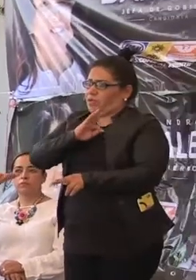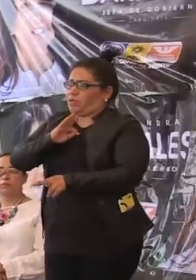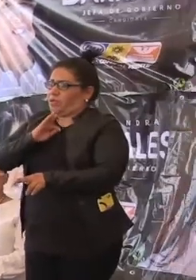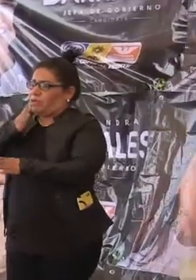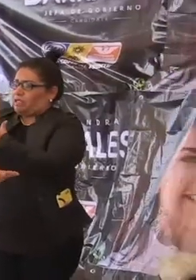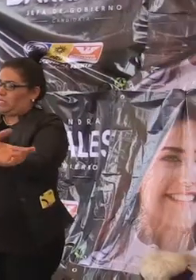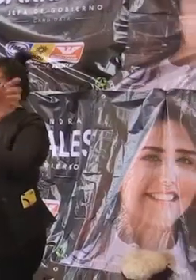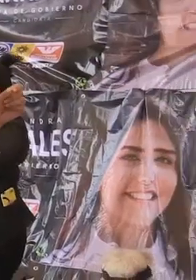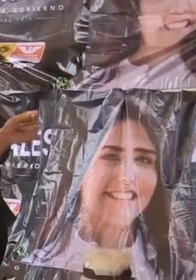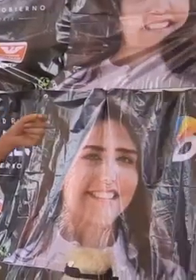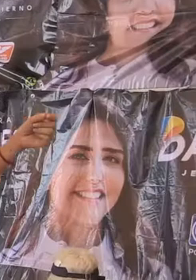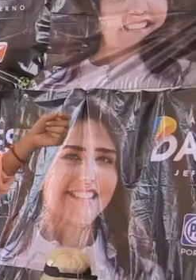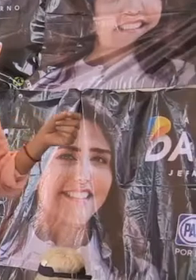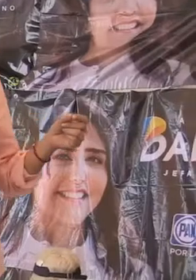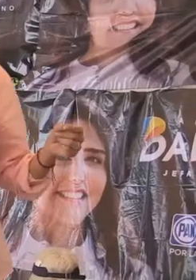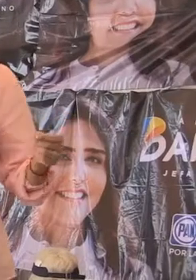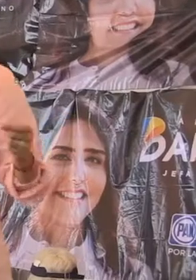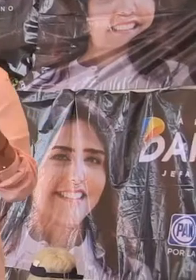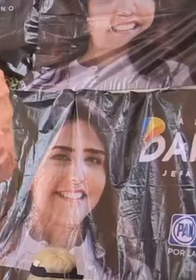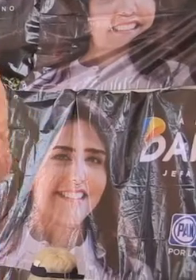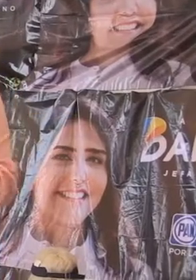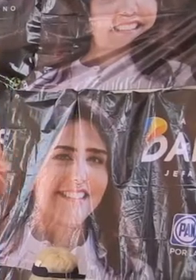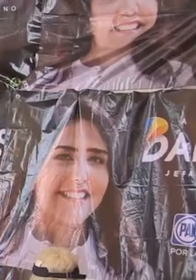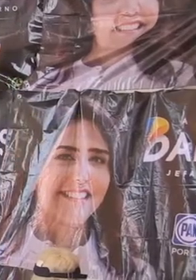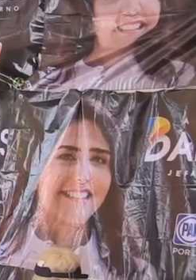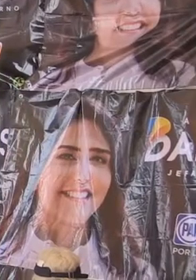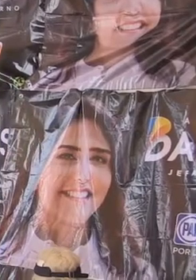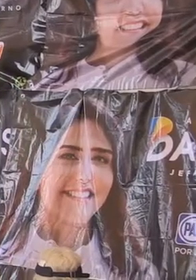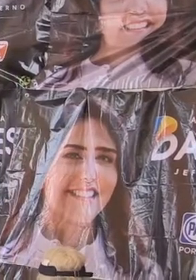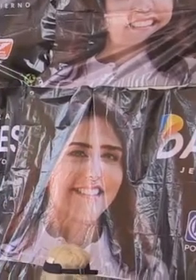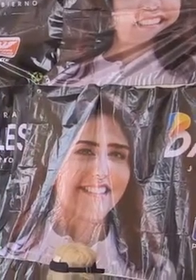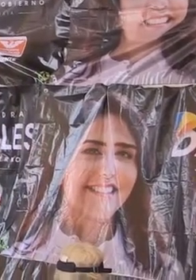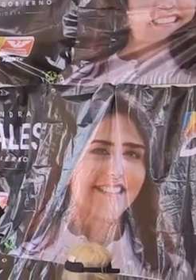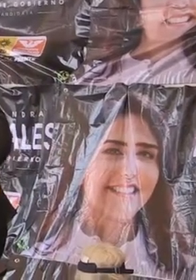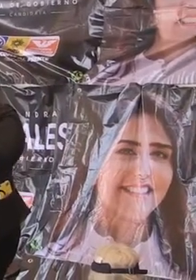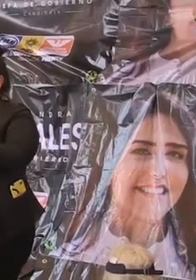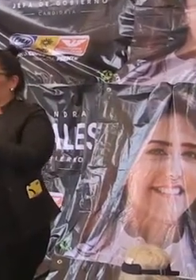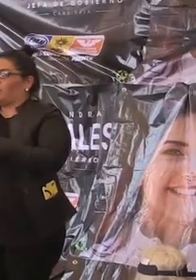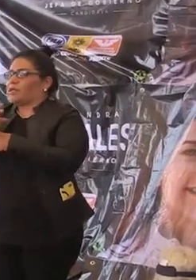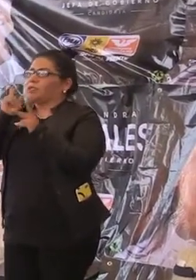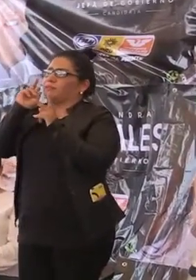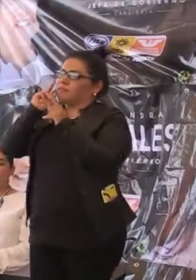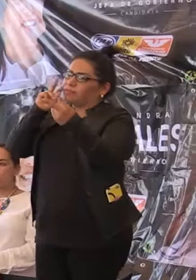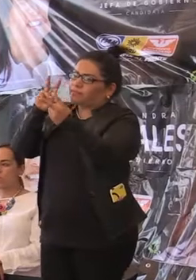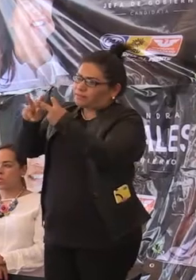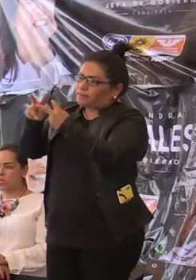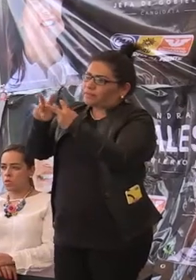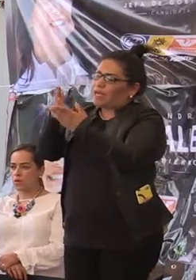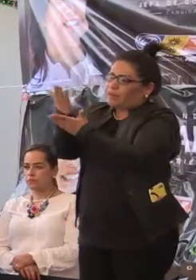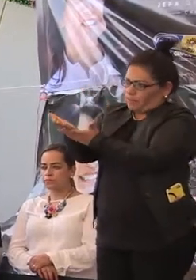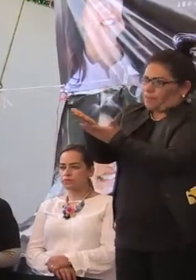que a todos les cumplen. Eso no es verdad. Así que hay que ponernos a trabajar y por eso los vengo a ver. Vengo